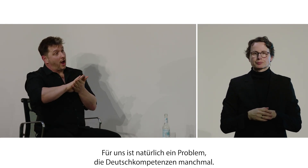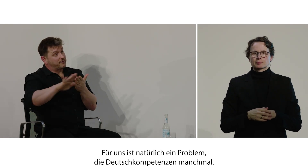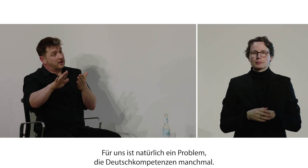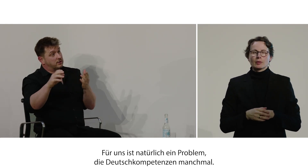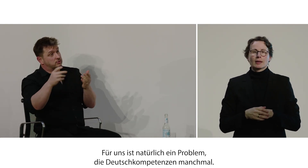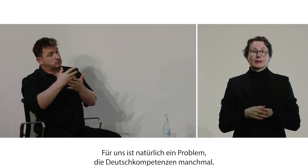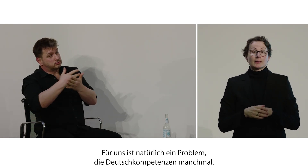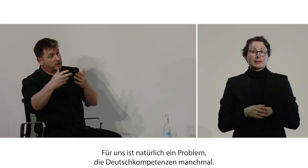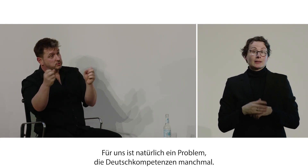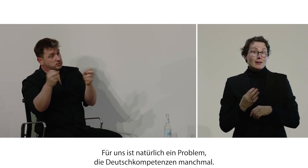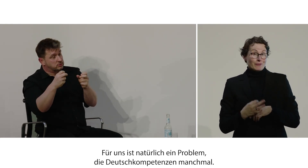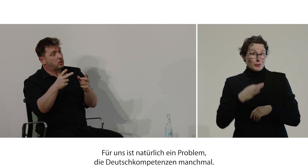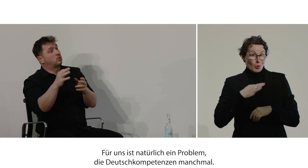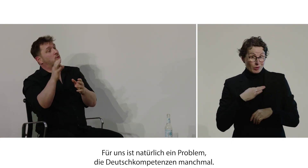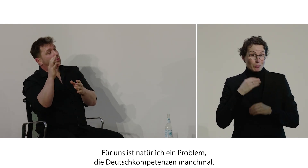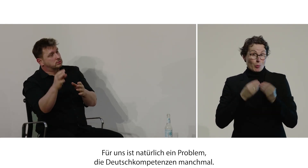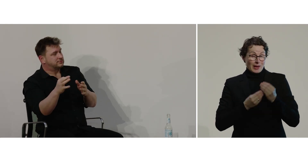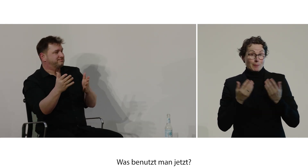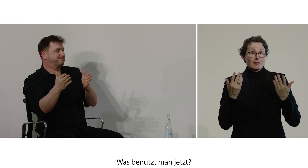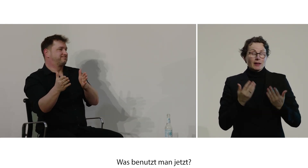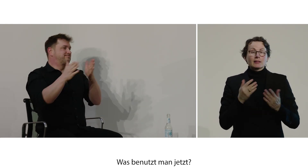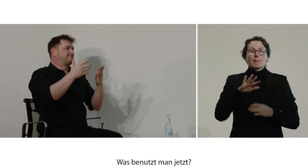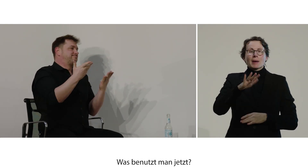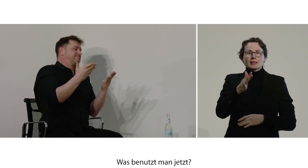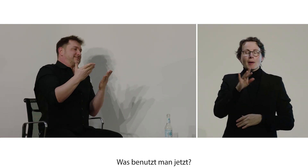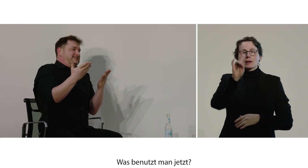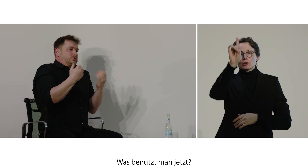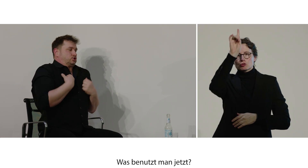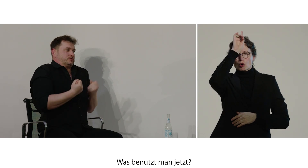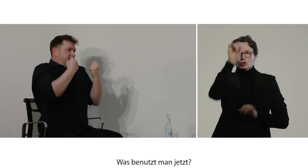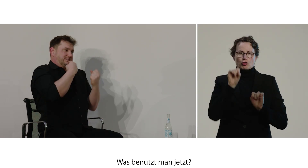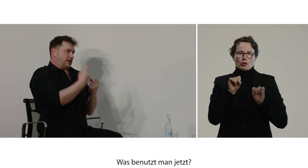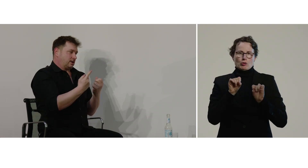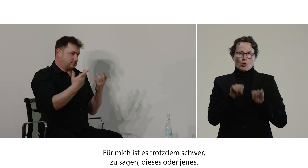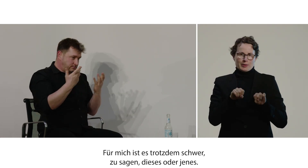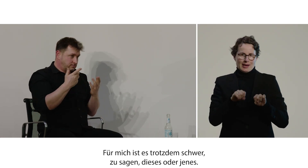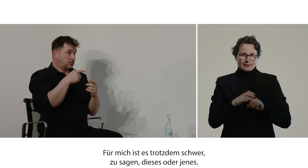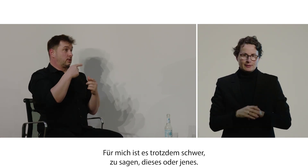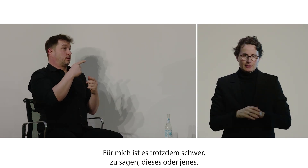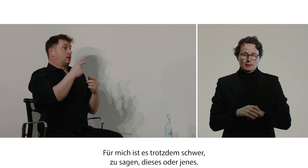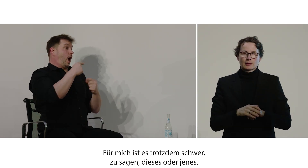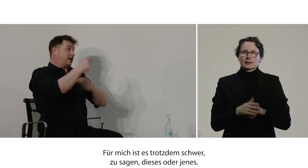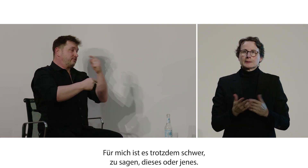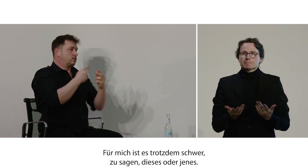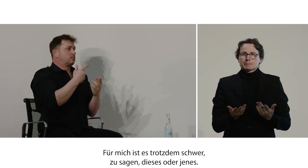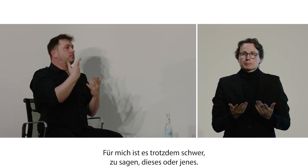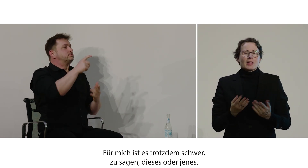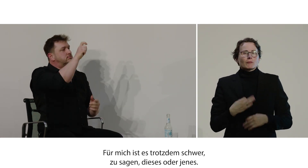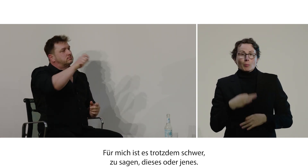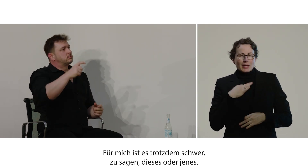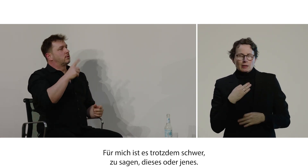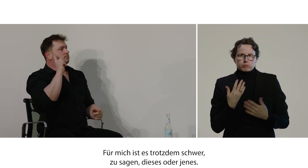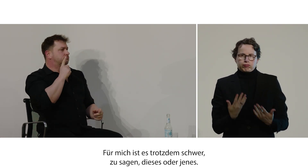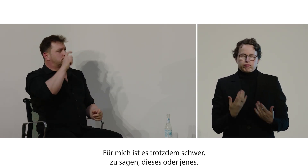natürlich ein Problem jetzt die Deutschkompetenz manchmal. Wie, was benutzt man jetzt? Für mich ist es trotzdem schwer, dir zu